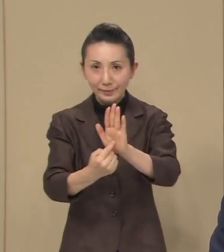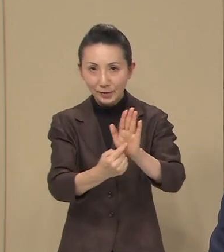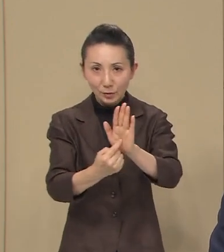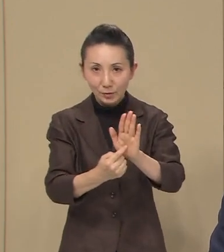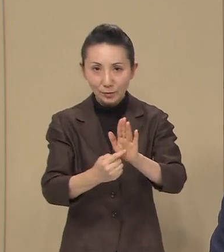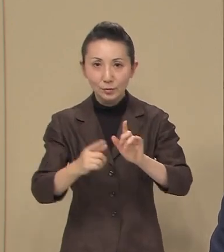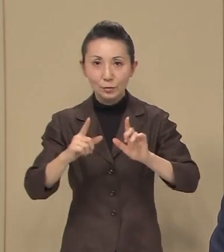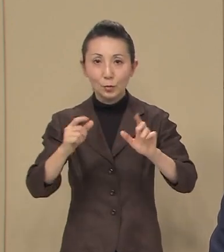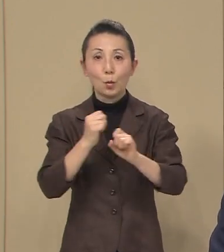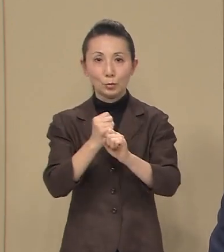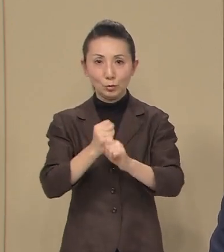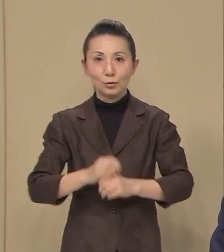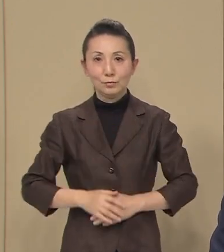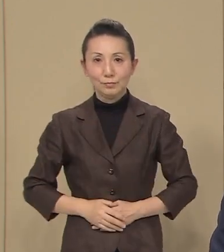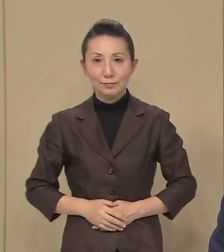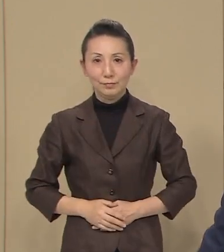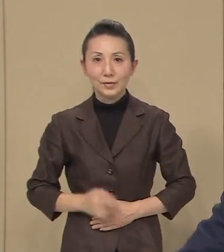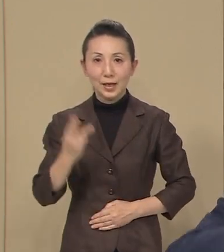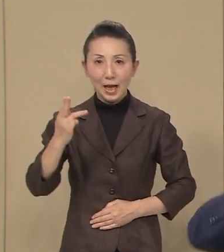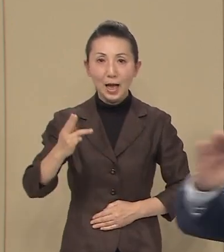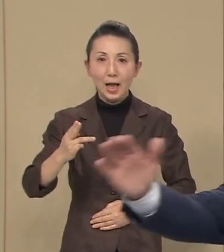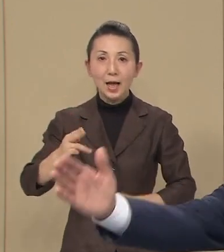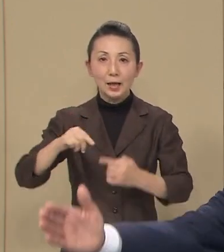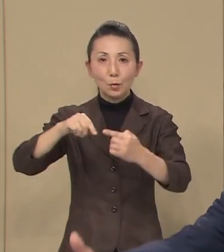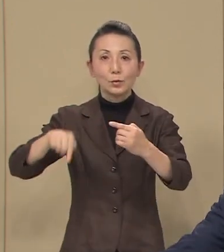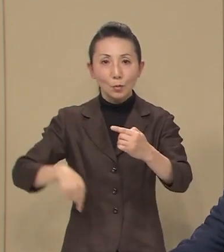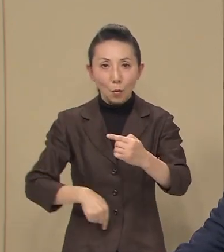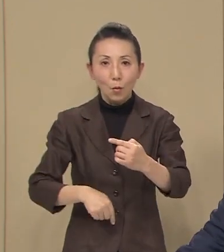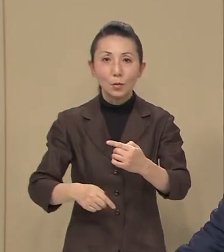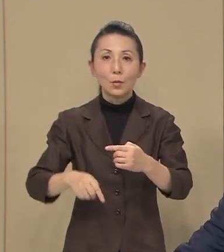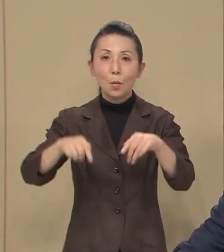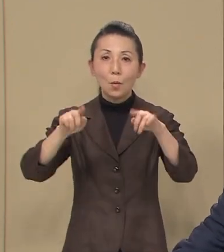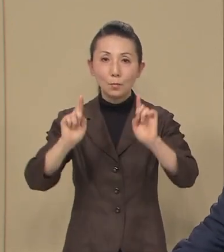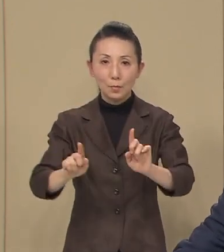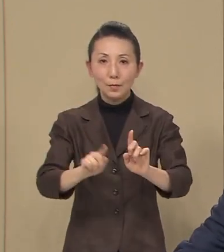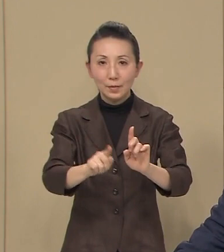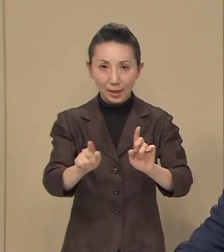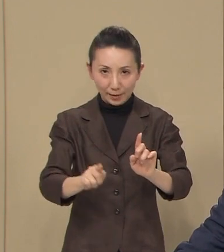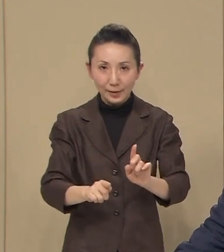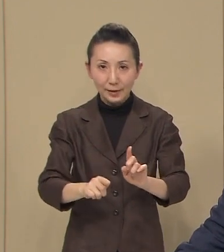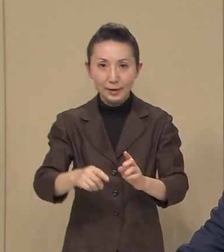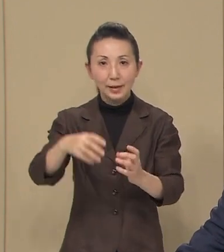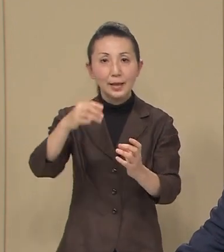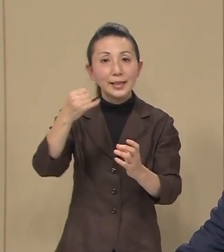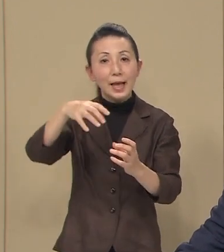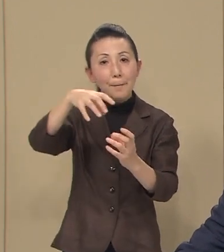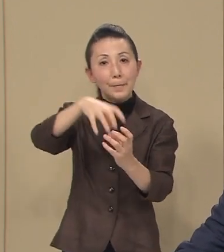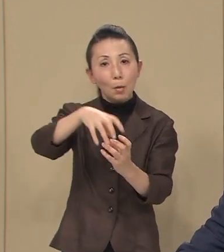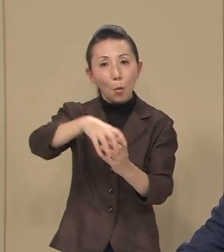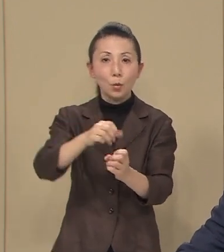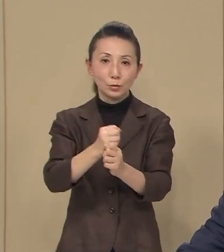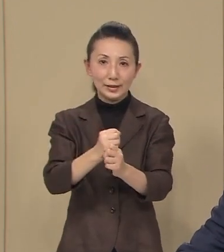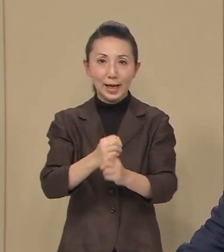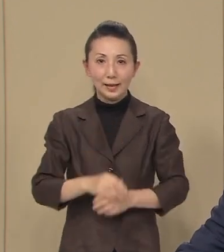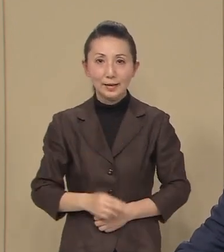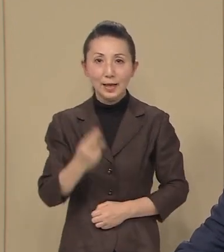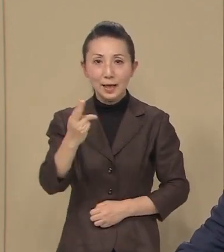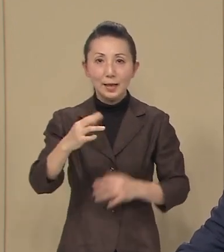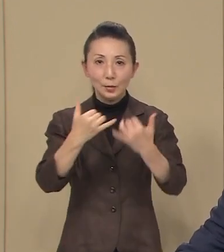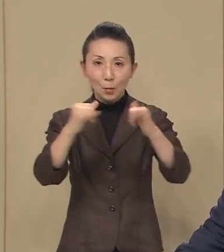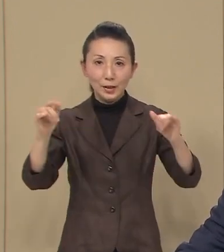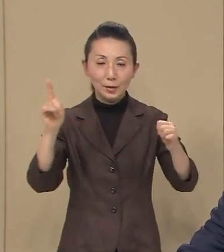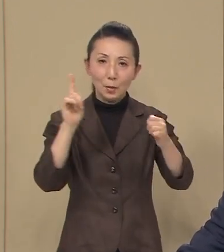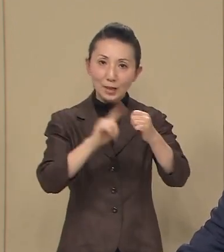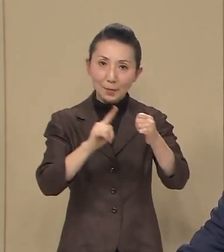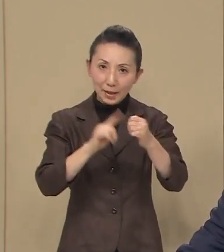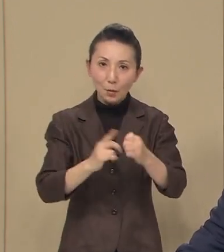そして都長の玄関に大きい意見箱を備えて土星のための土星でない都民のための